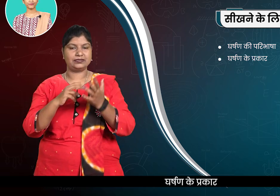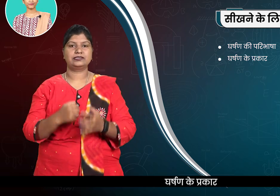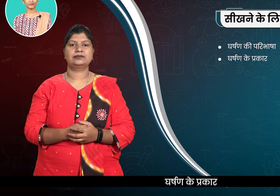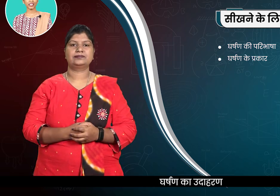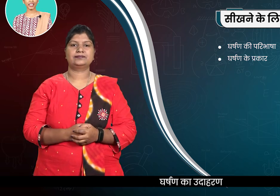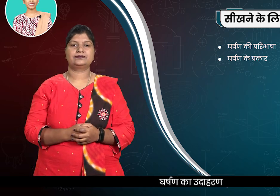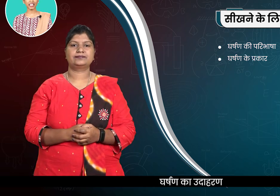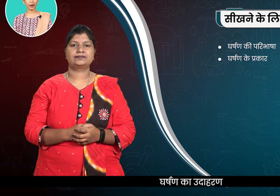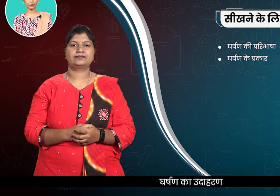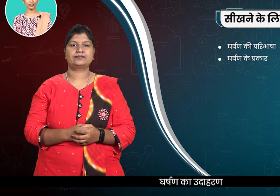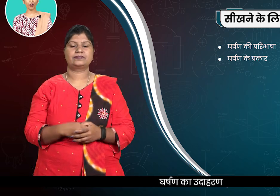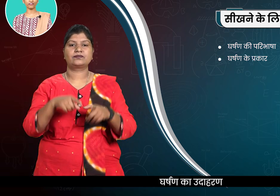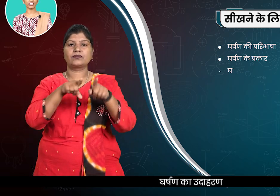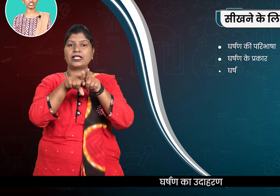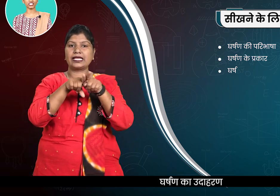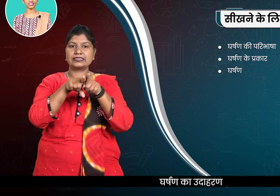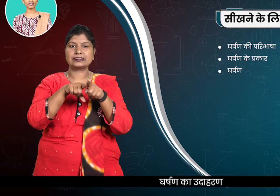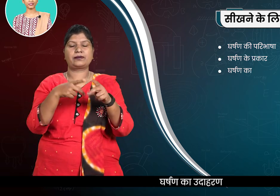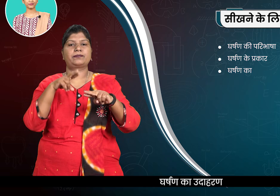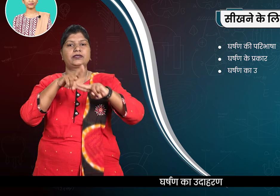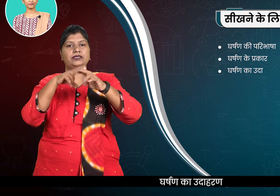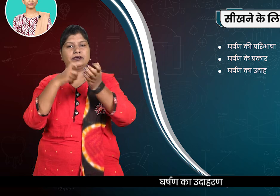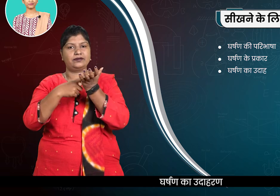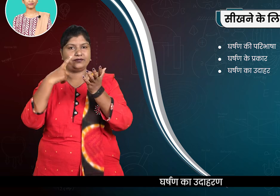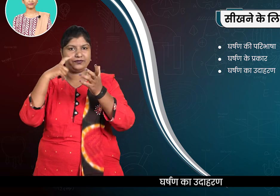घर्षन का उदाहरण